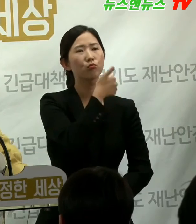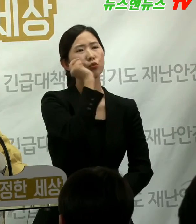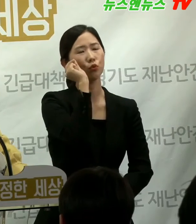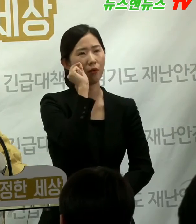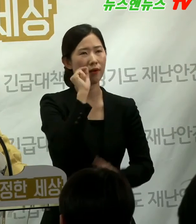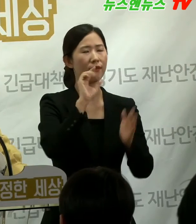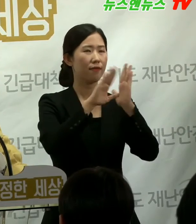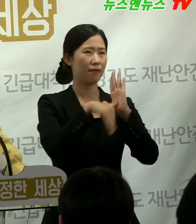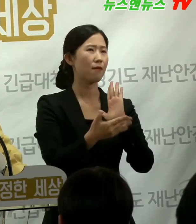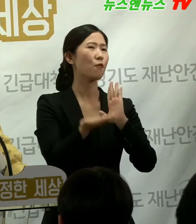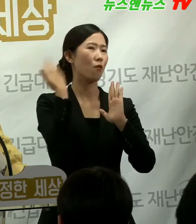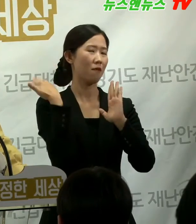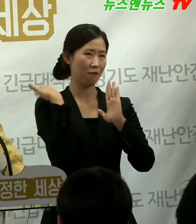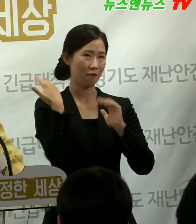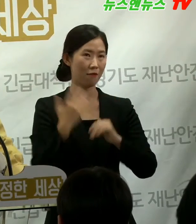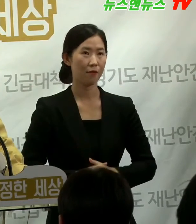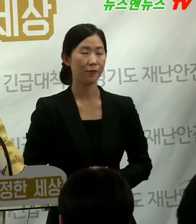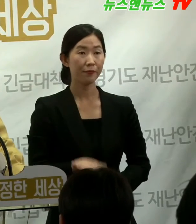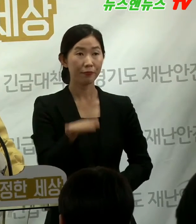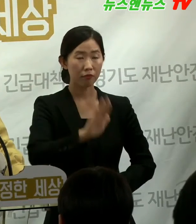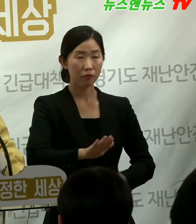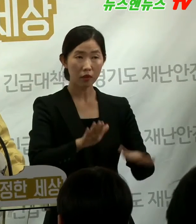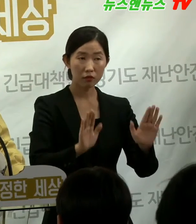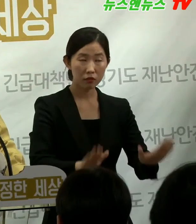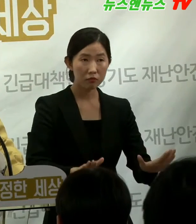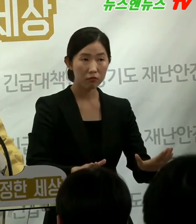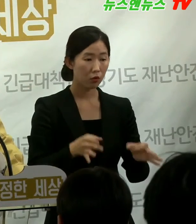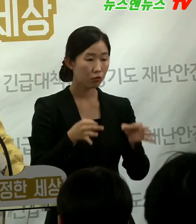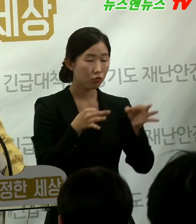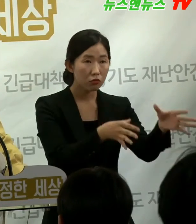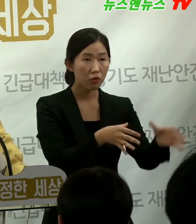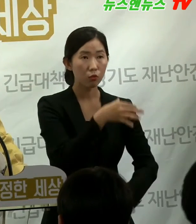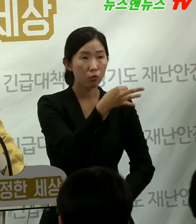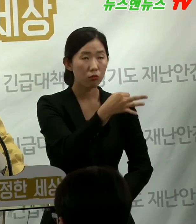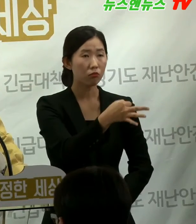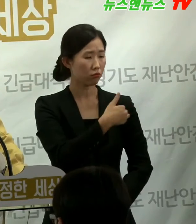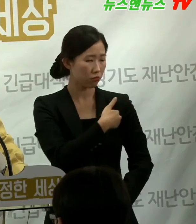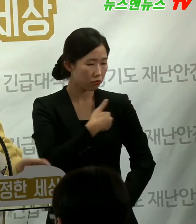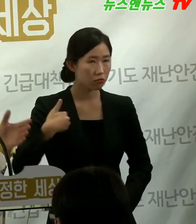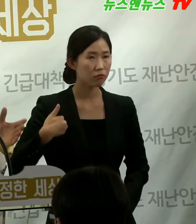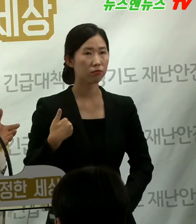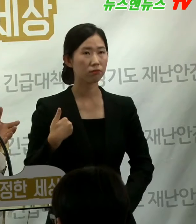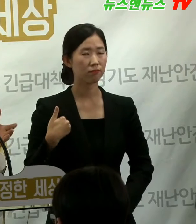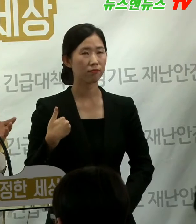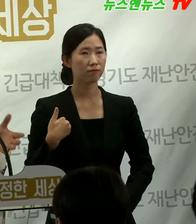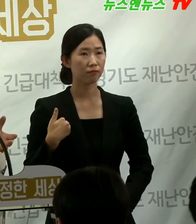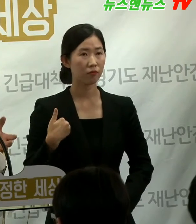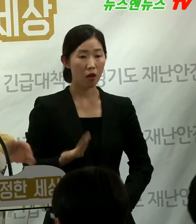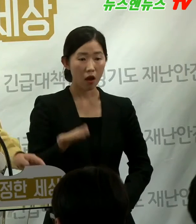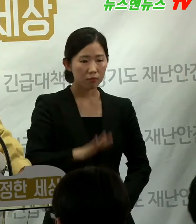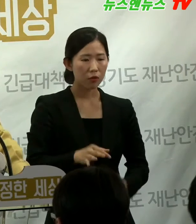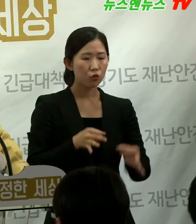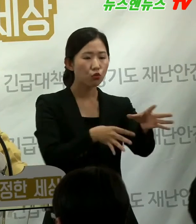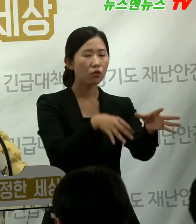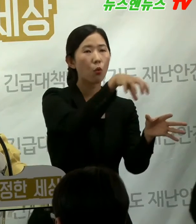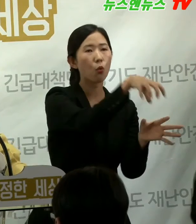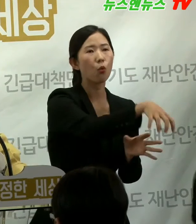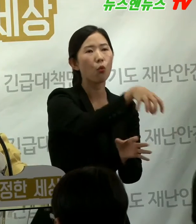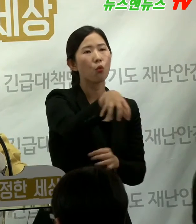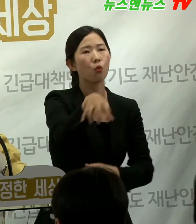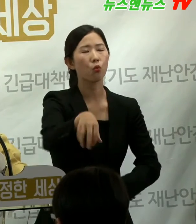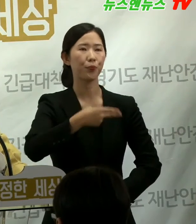시대죠. 근데 지금은 투자할 돈이 남아가지고 투자할 곳이 부족한 저성장